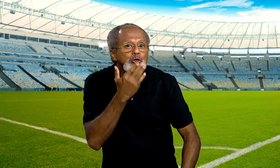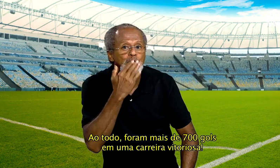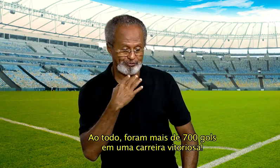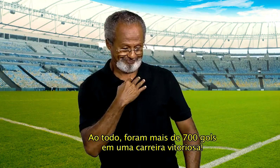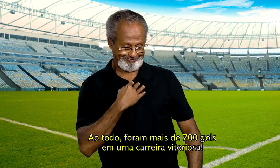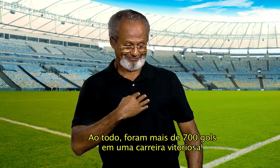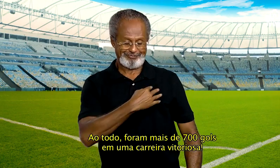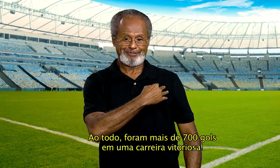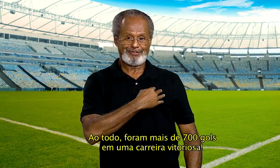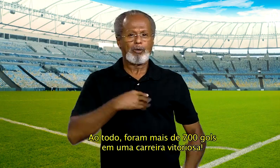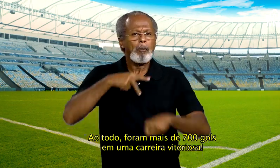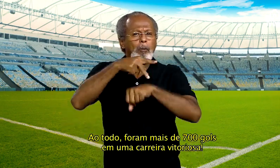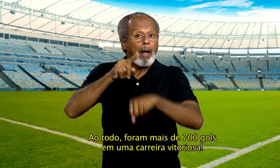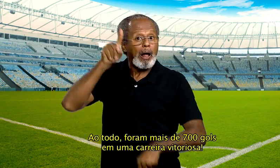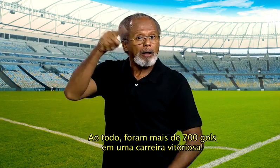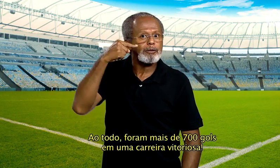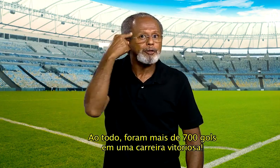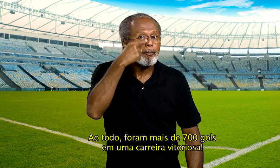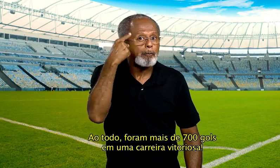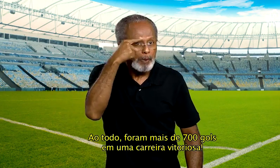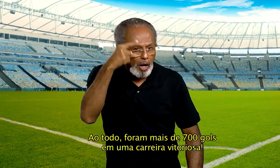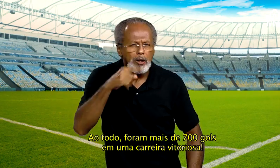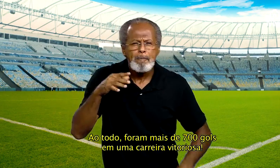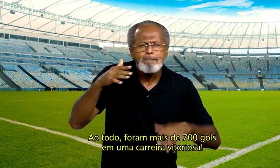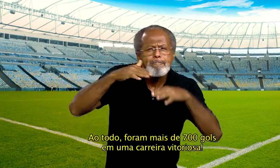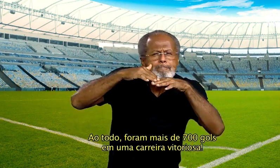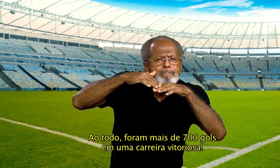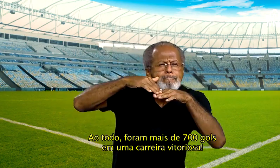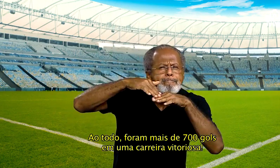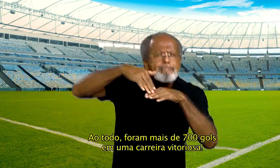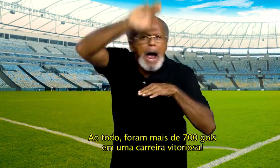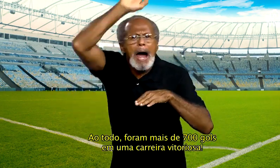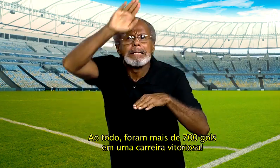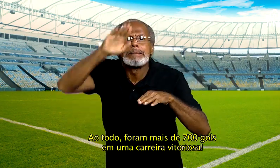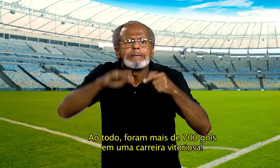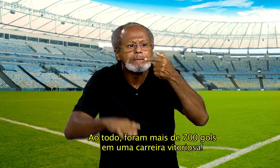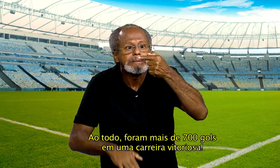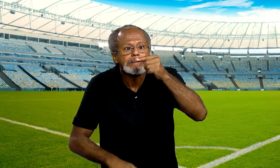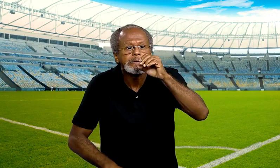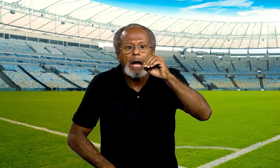Ao todo, foram mais de 700 gols em uma carreira vitoriosa.